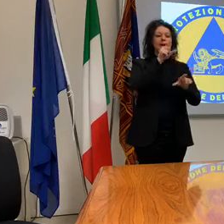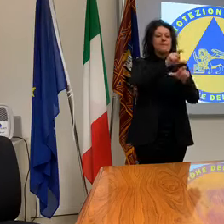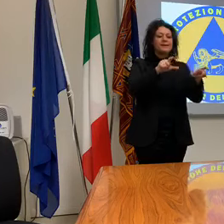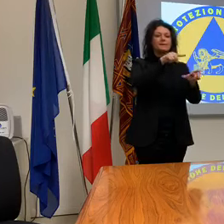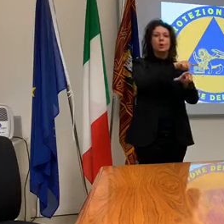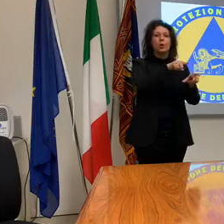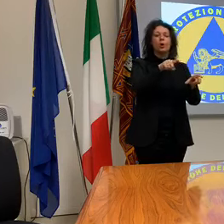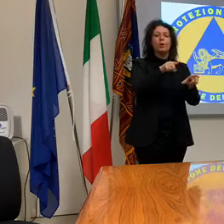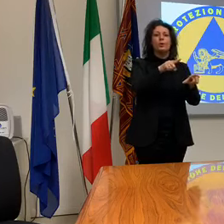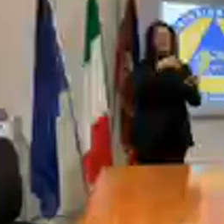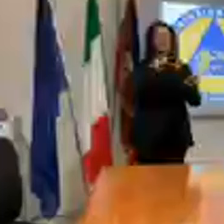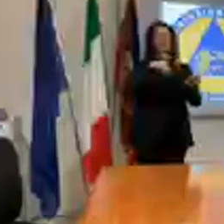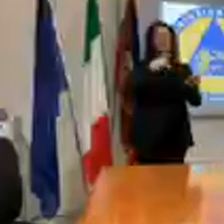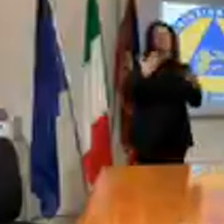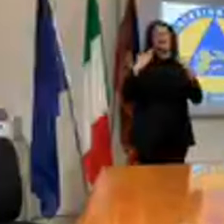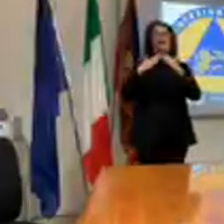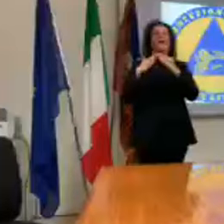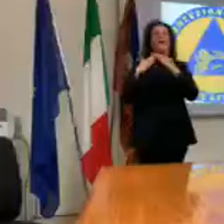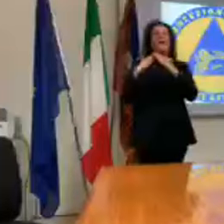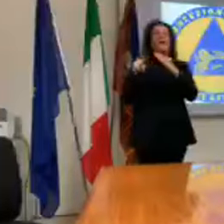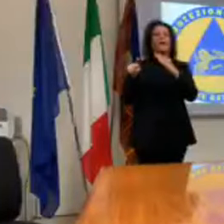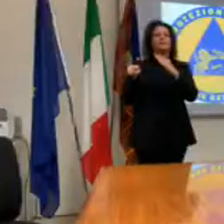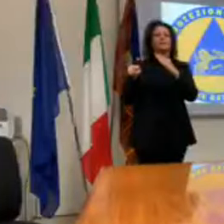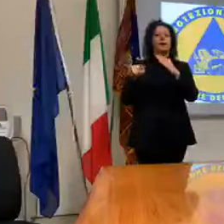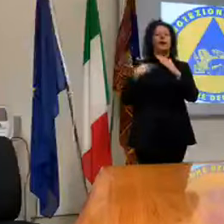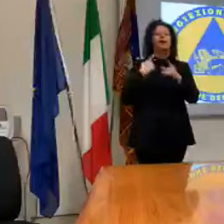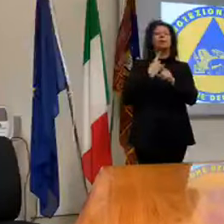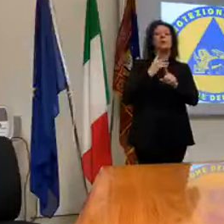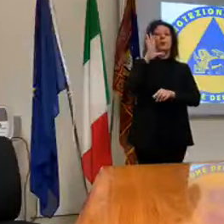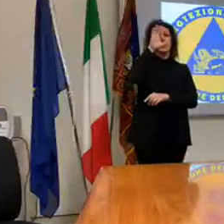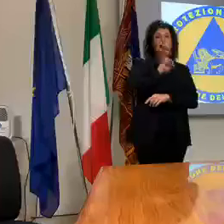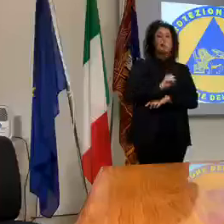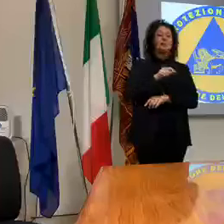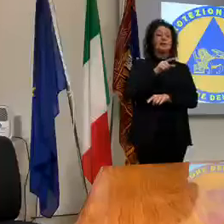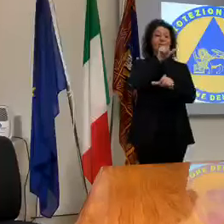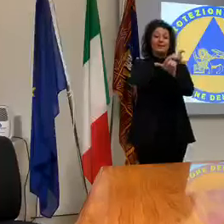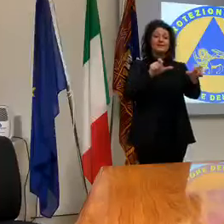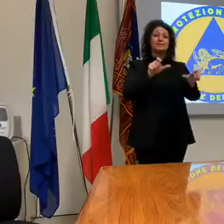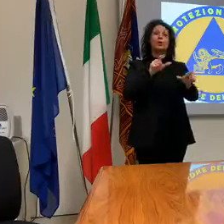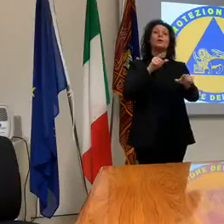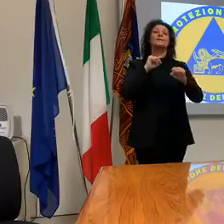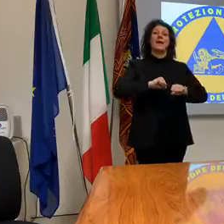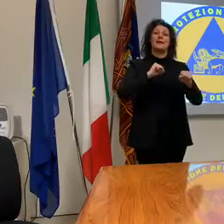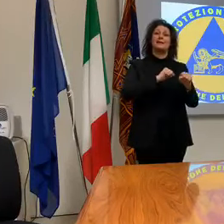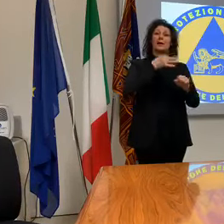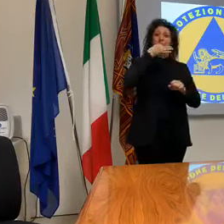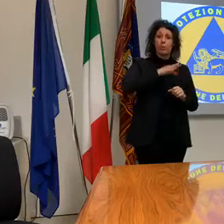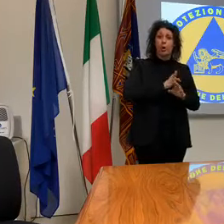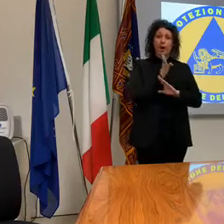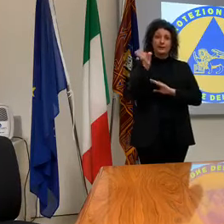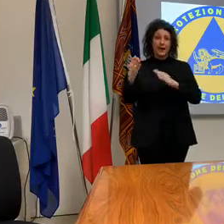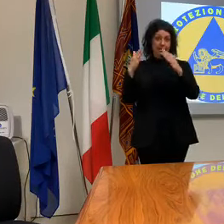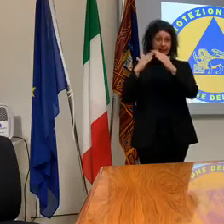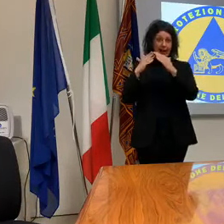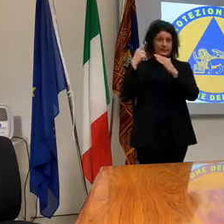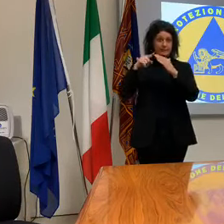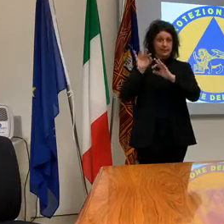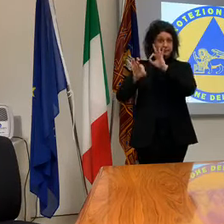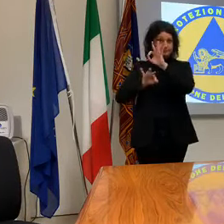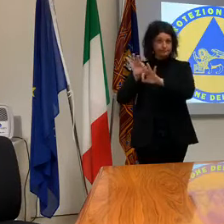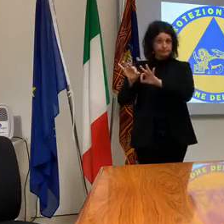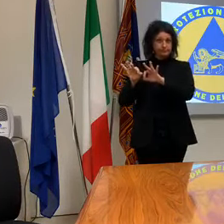stiamo cercando di capire anche se questo personale può andare in supporto in quelle strutture che sono più in sofferenza. In alcune